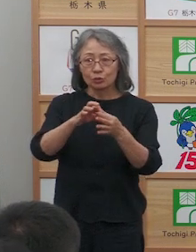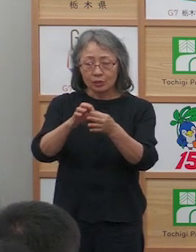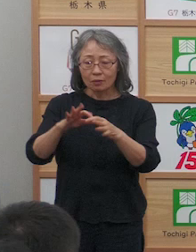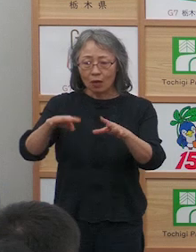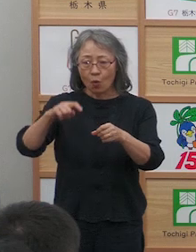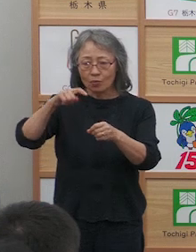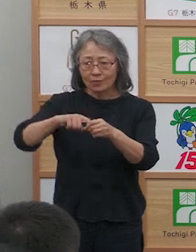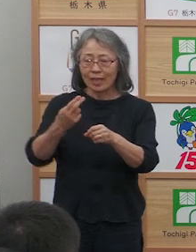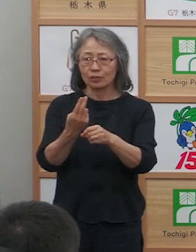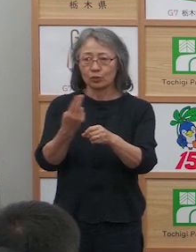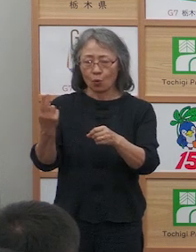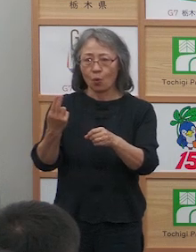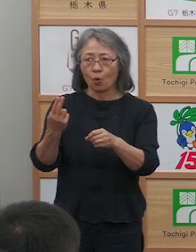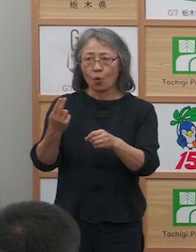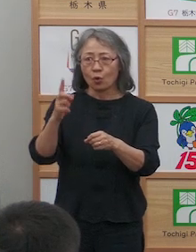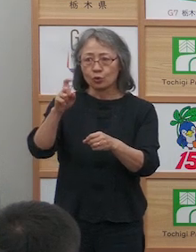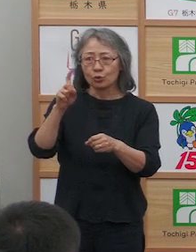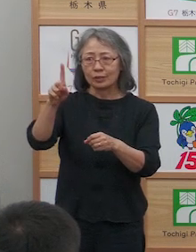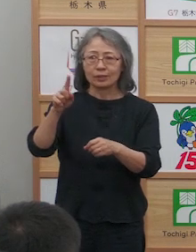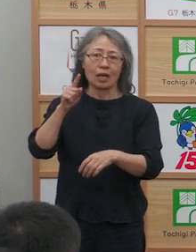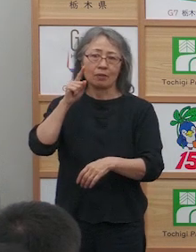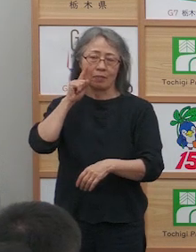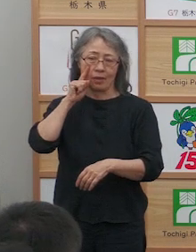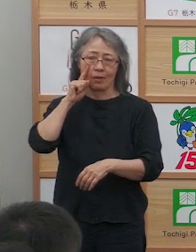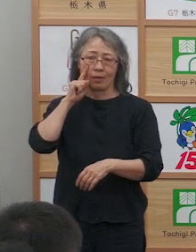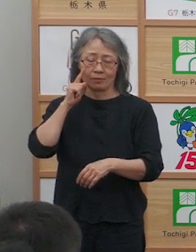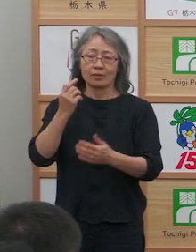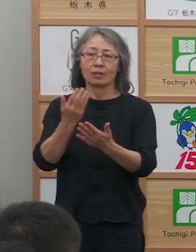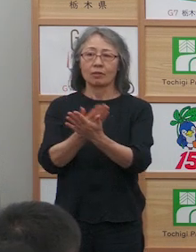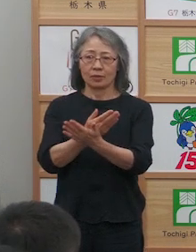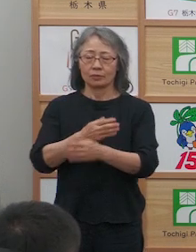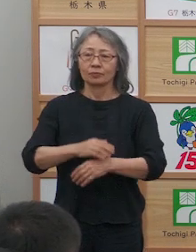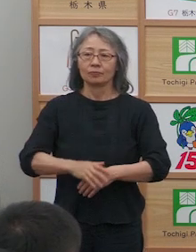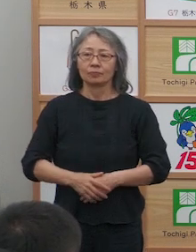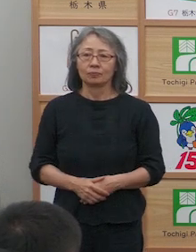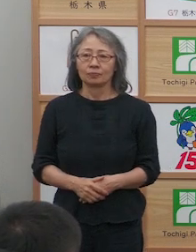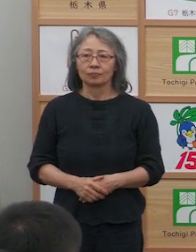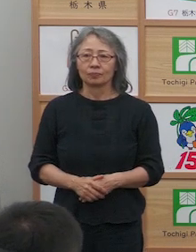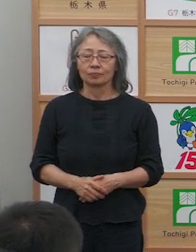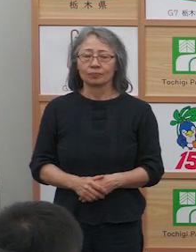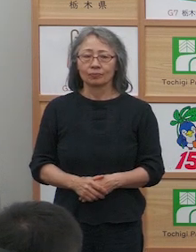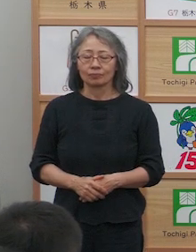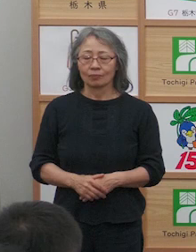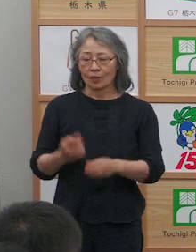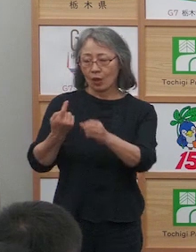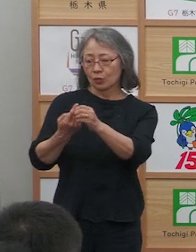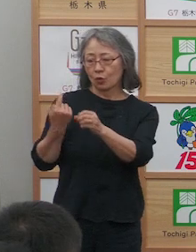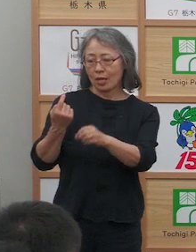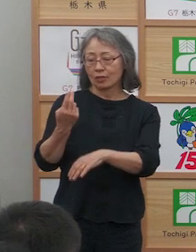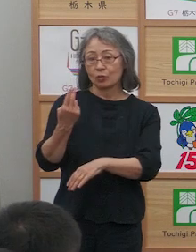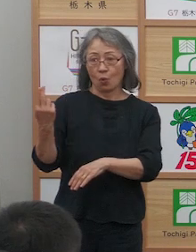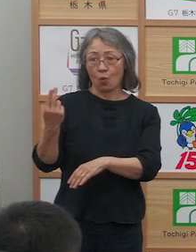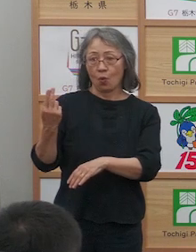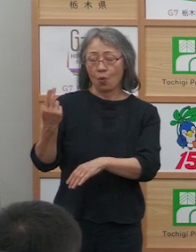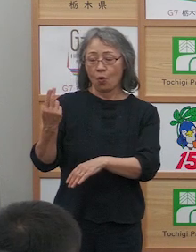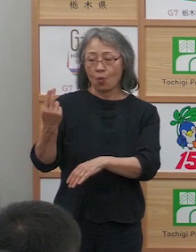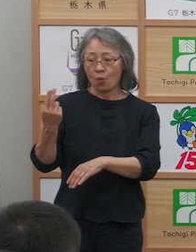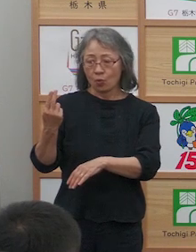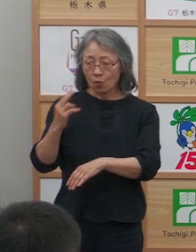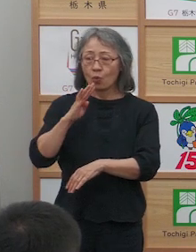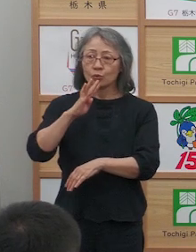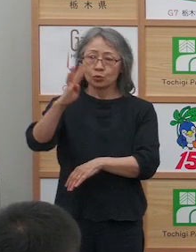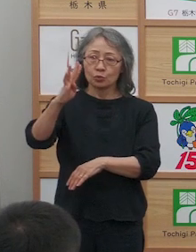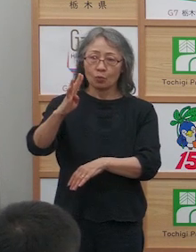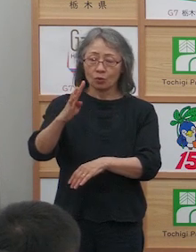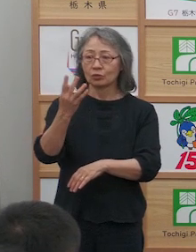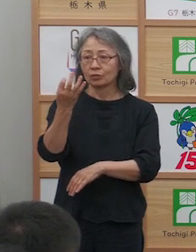年度で11度目となります。昨年度の発注実績額